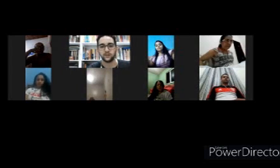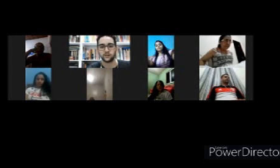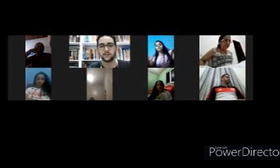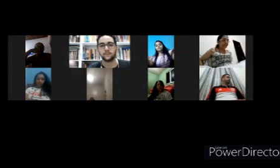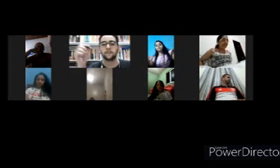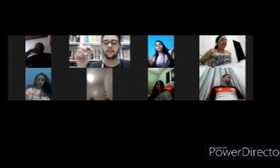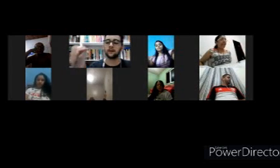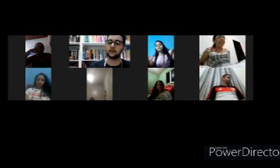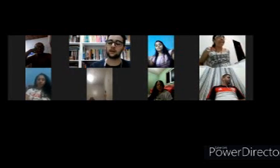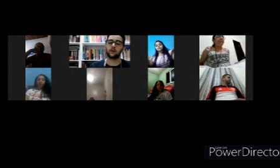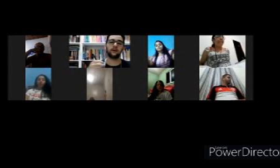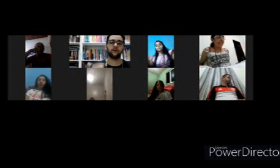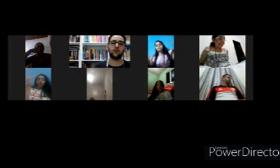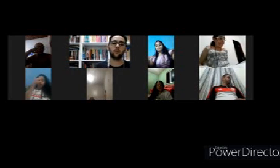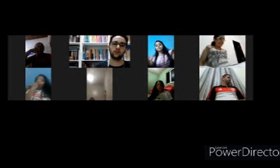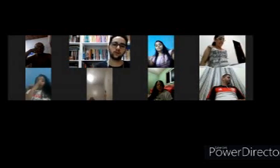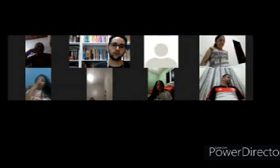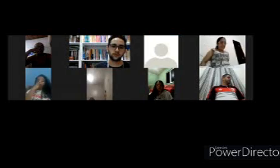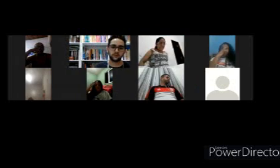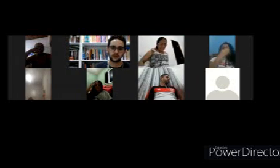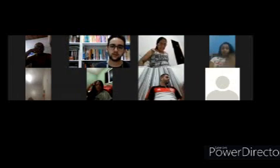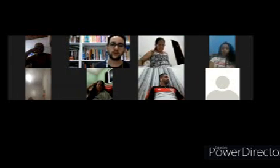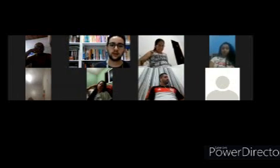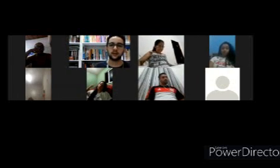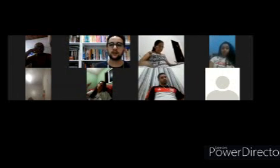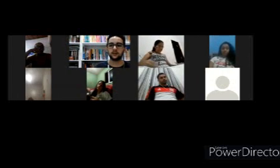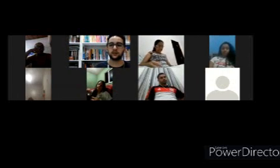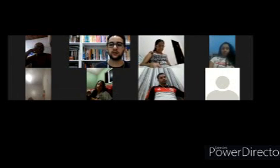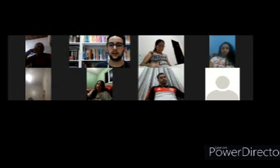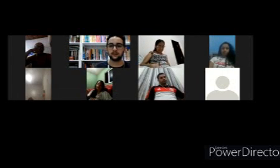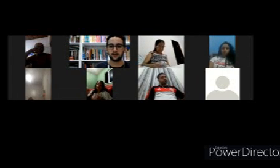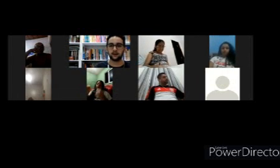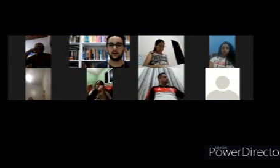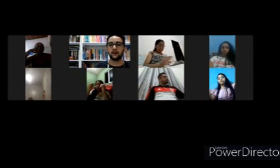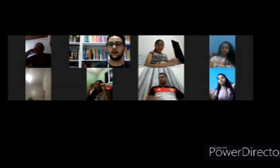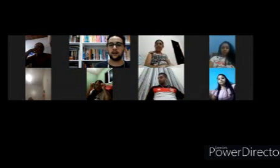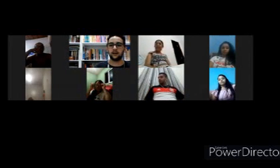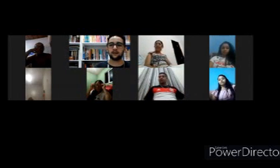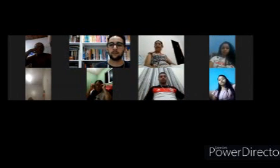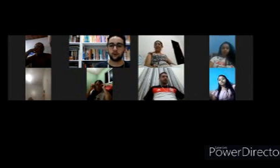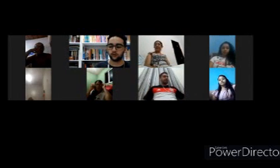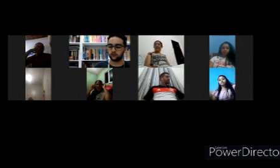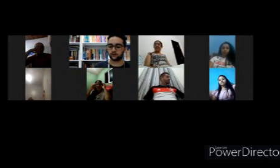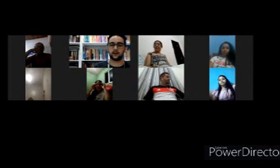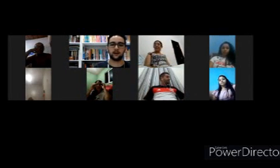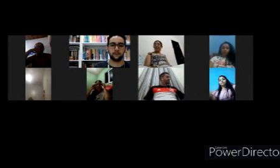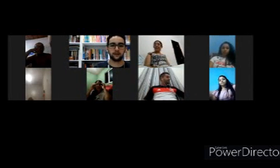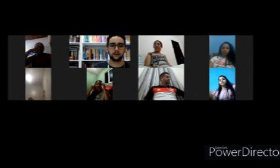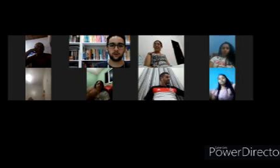ouvintes. Então, ali foram algumas que eu trouxe para vocês que eu achei interessante, que eles têm e que eles abordam, a Miranda aborda